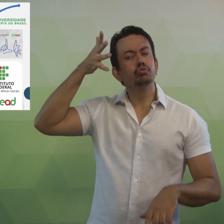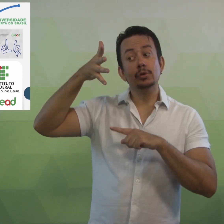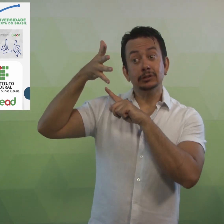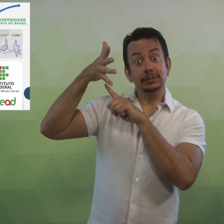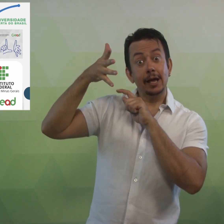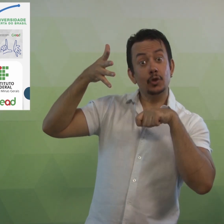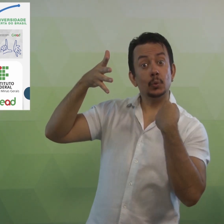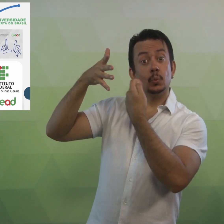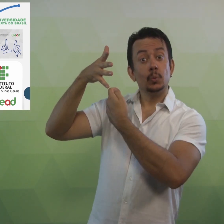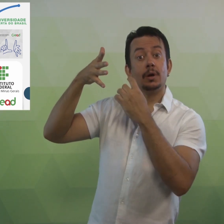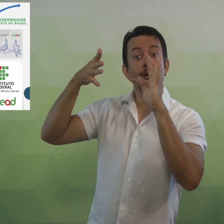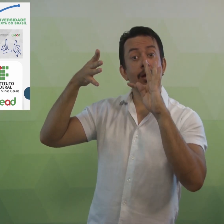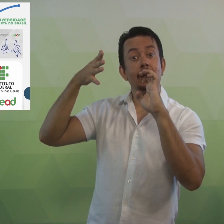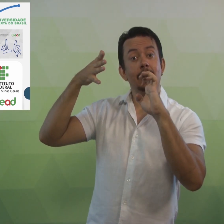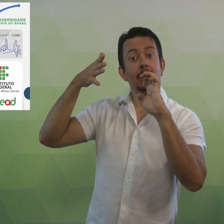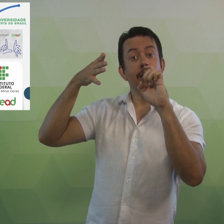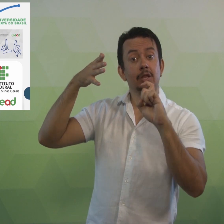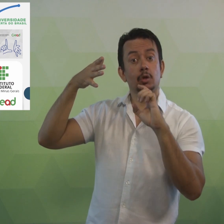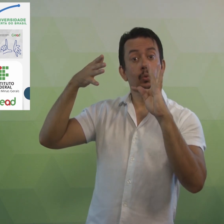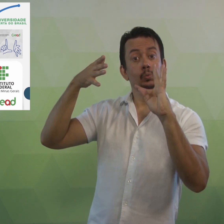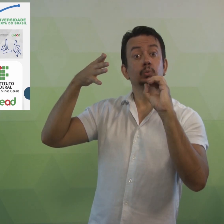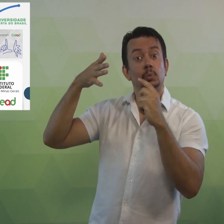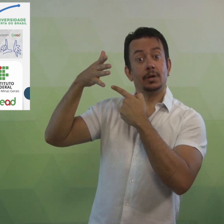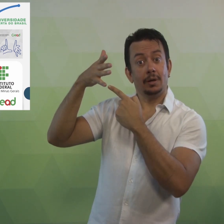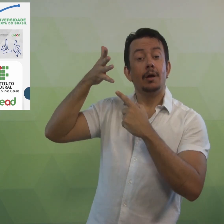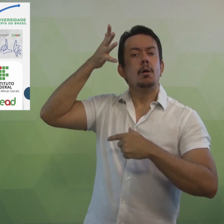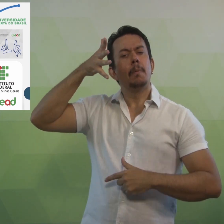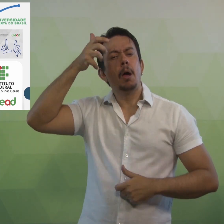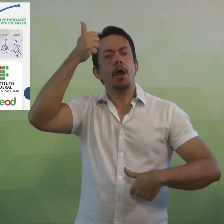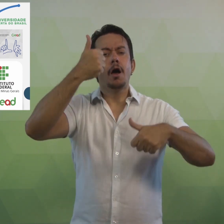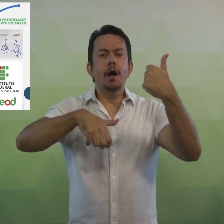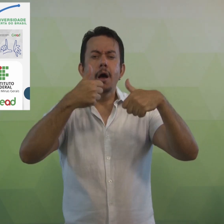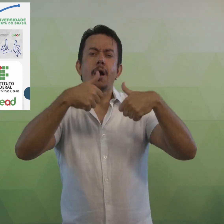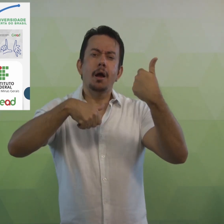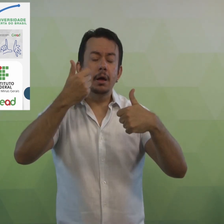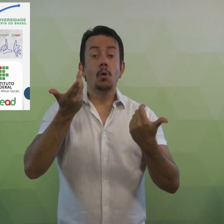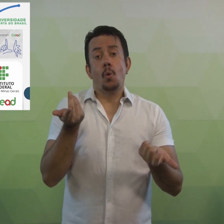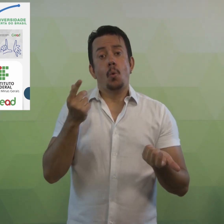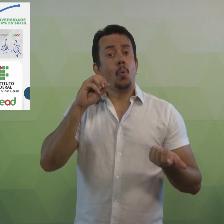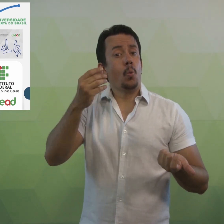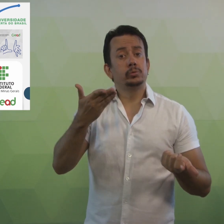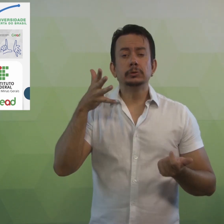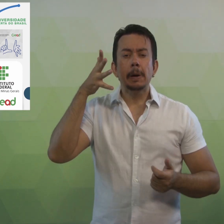para uma palestra, é necessário que essas questões sejam consideradas.